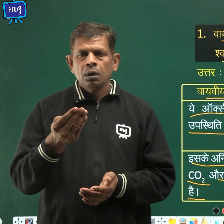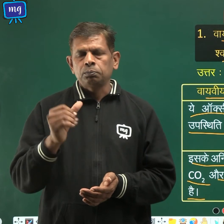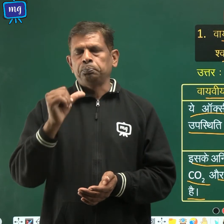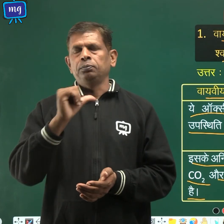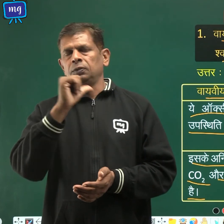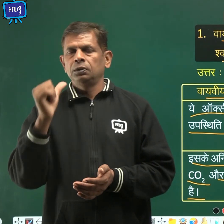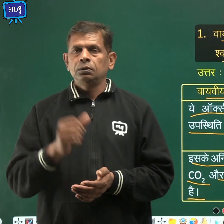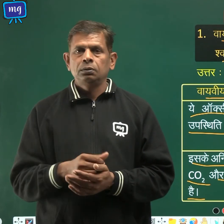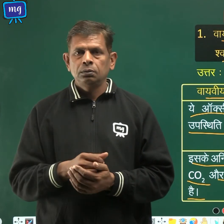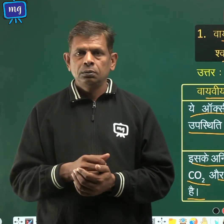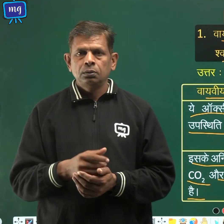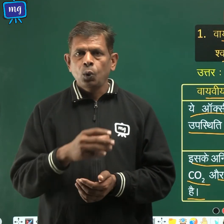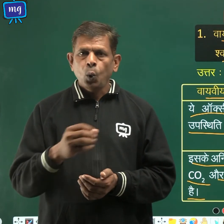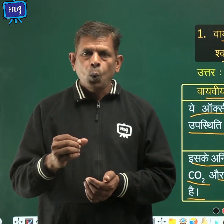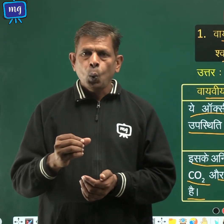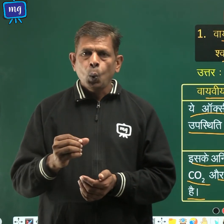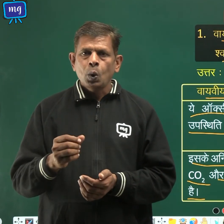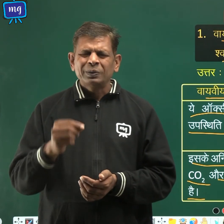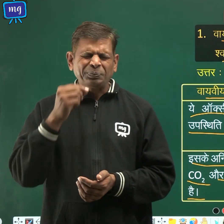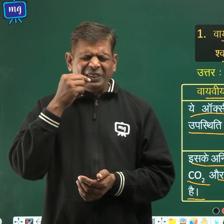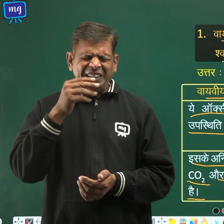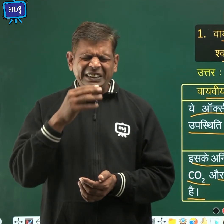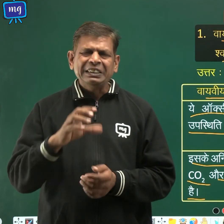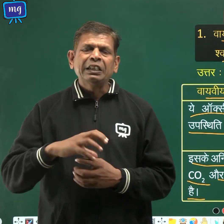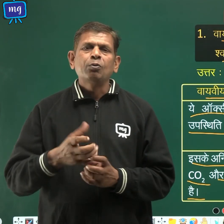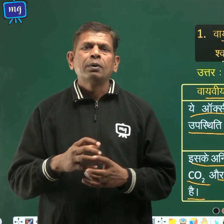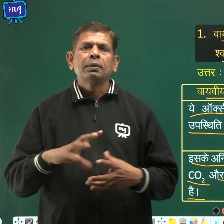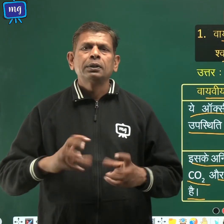अल्कोहल और लैक्टिक अम्ल बनते हैं।